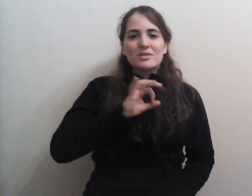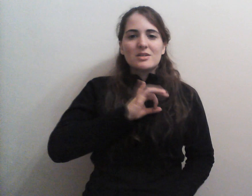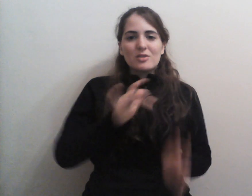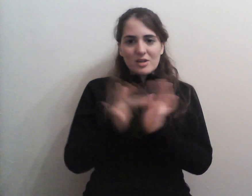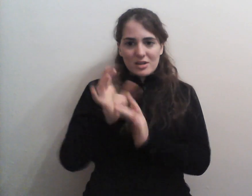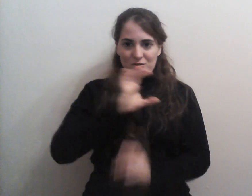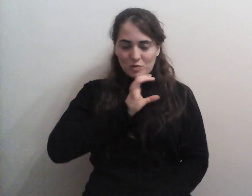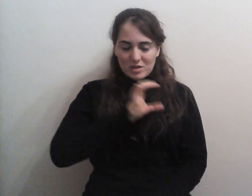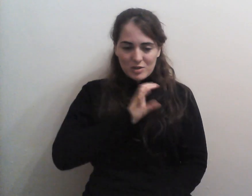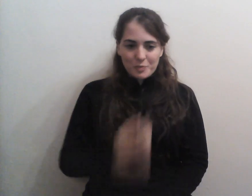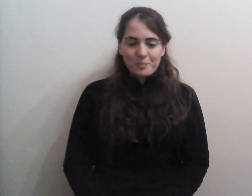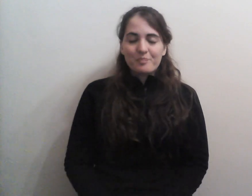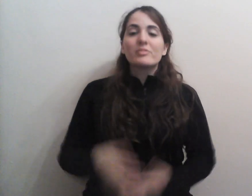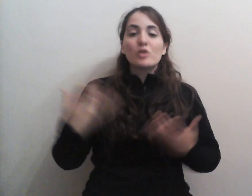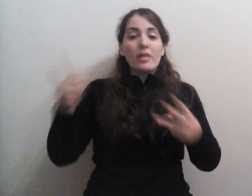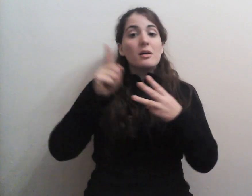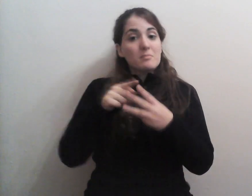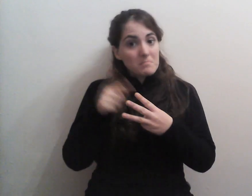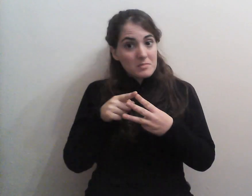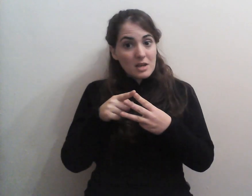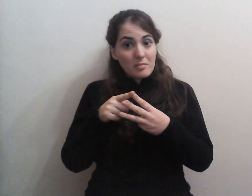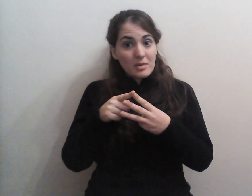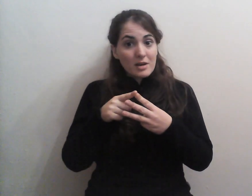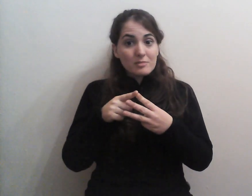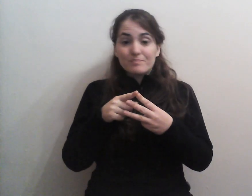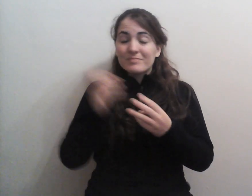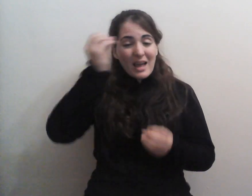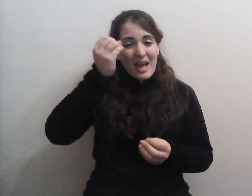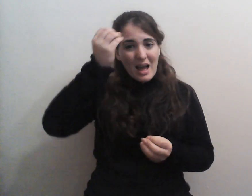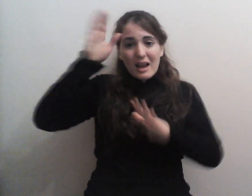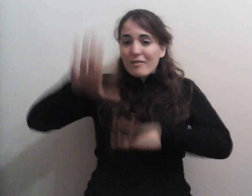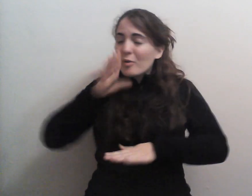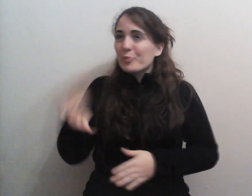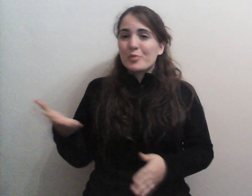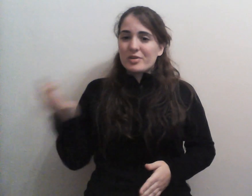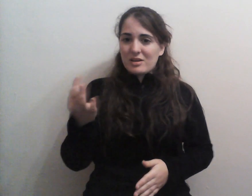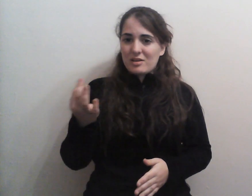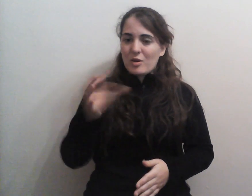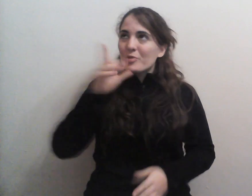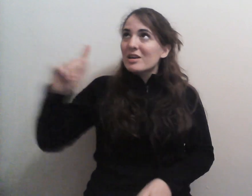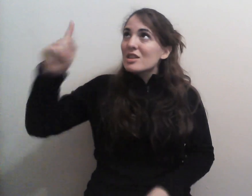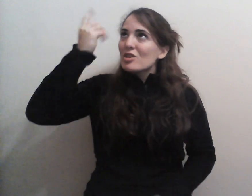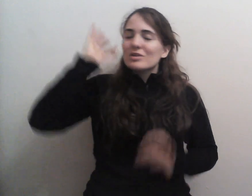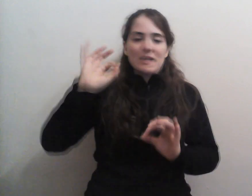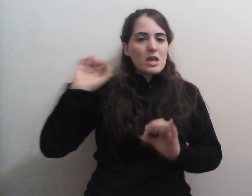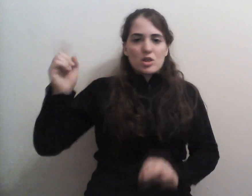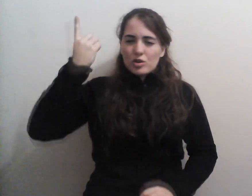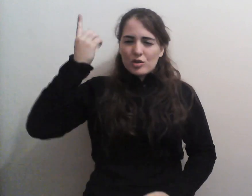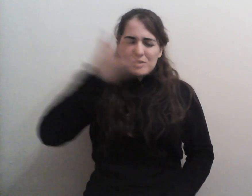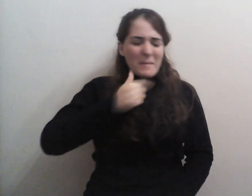La primera razón entonces por la cual alabamos a Dios es que Él es quien es. Es Dios, infinito, magnífico, glorioso, justo,